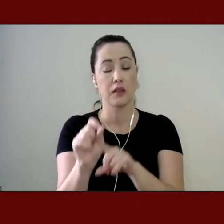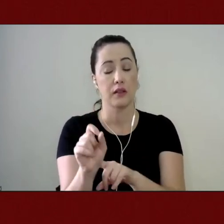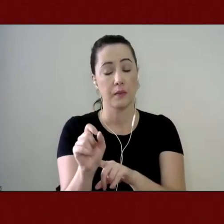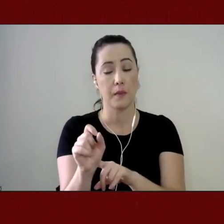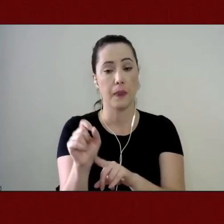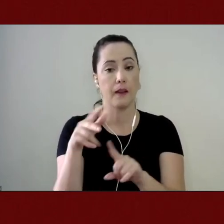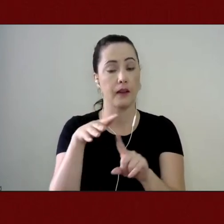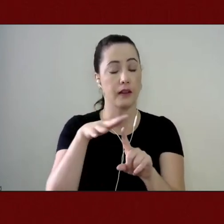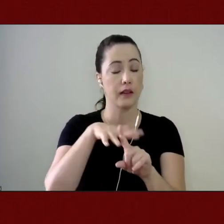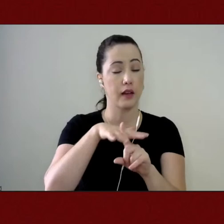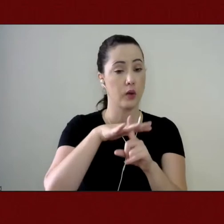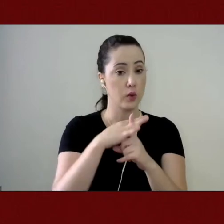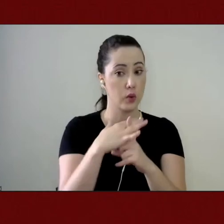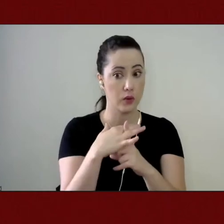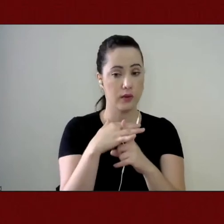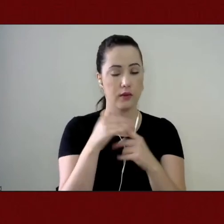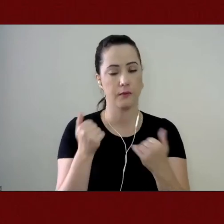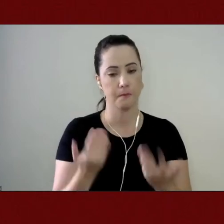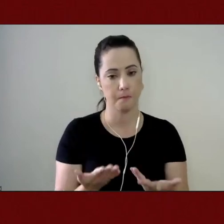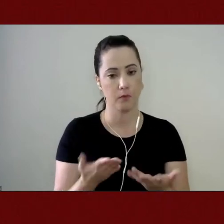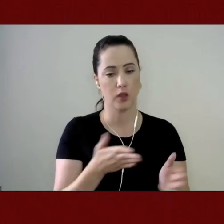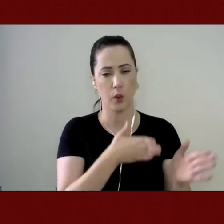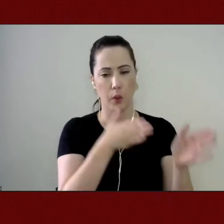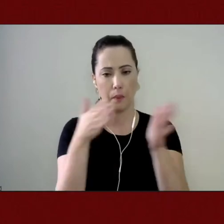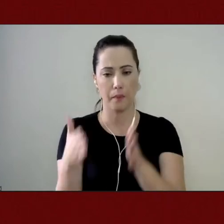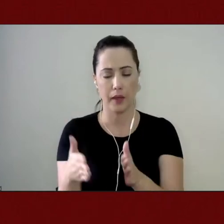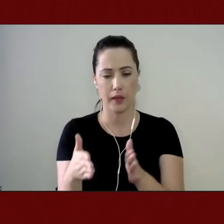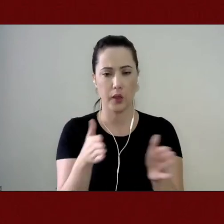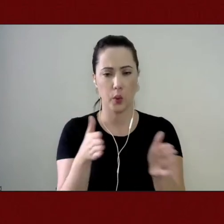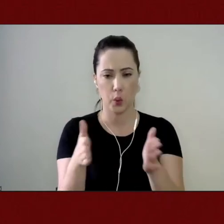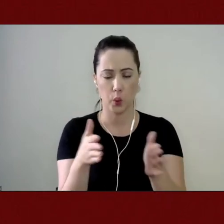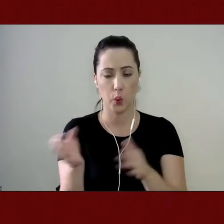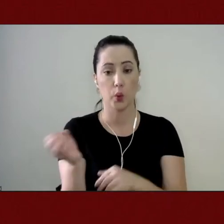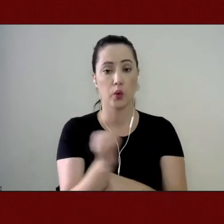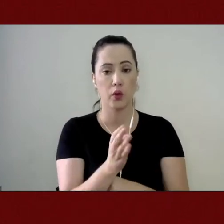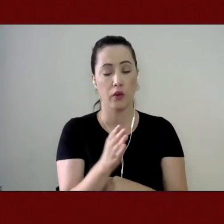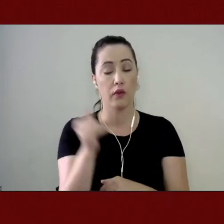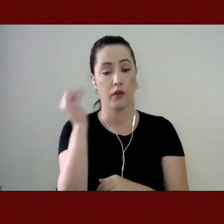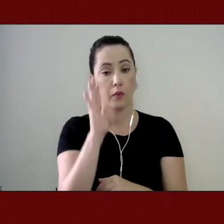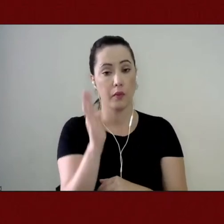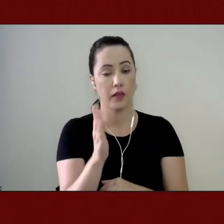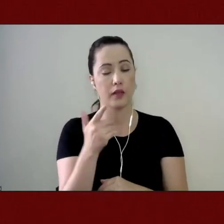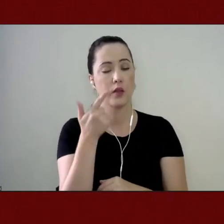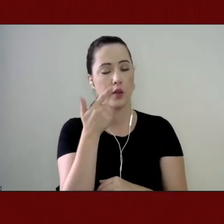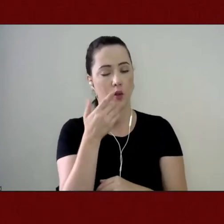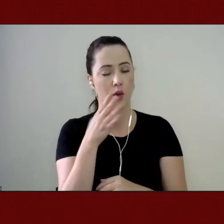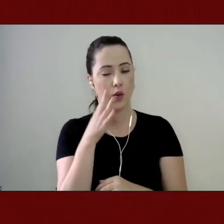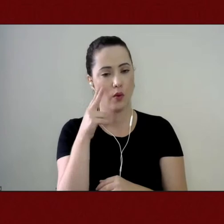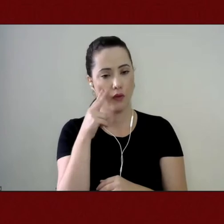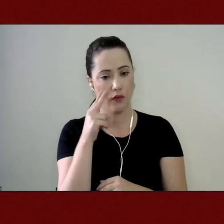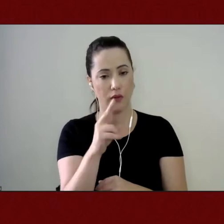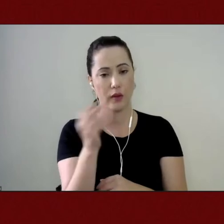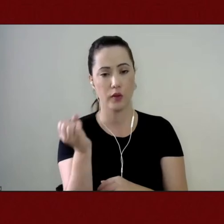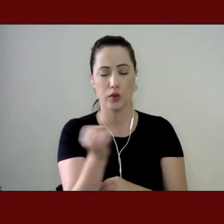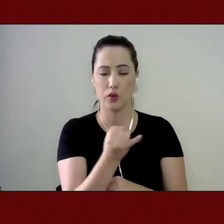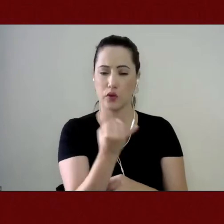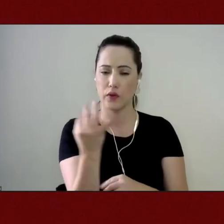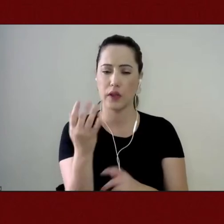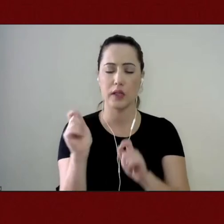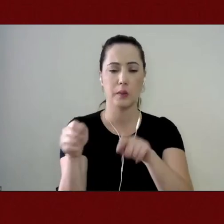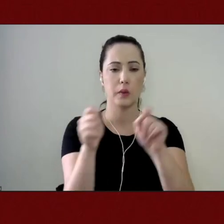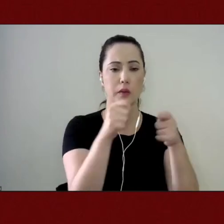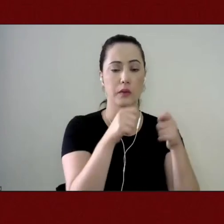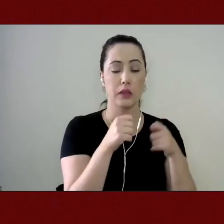Justamente na fase do Estado Novo, o Brasil conhece importantes processos de desenvolvimento industrial e crescimento do